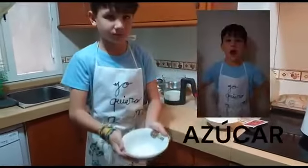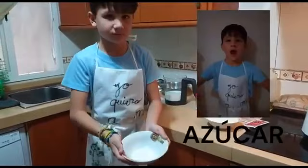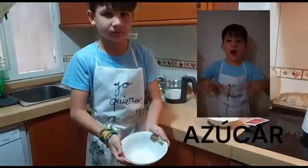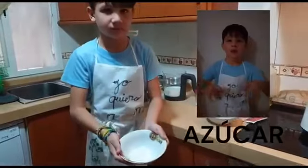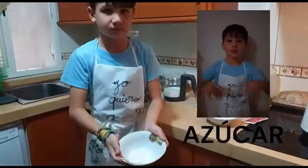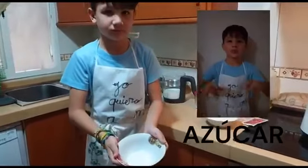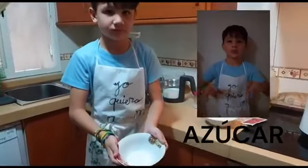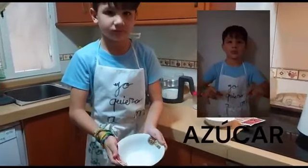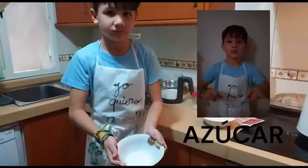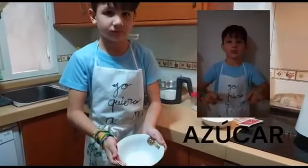Azúcar.